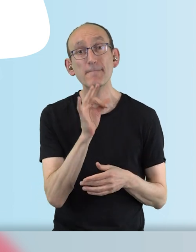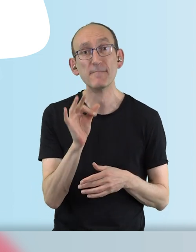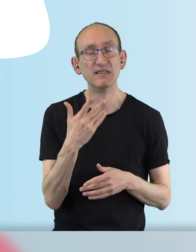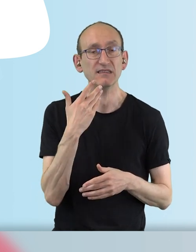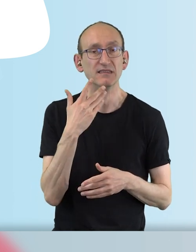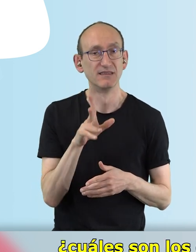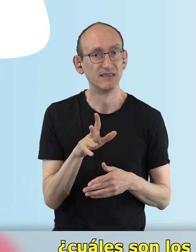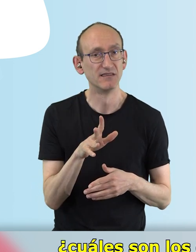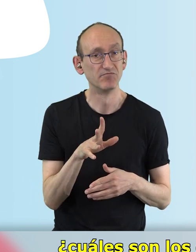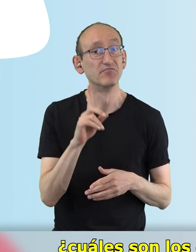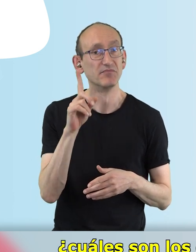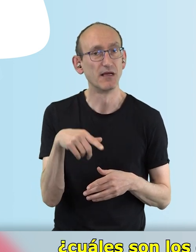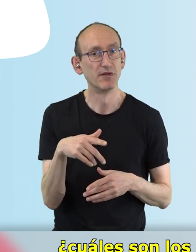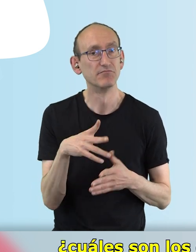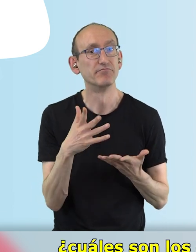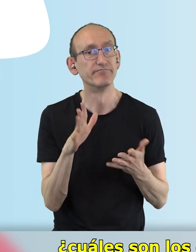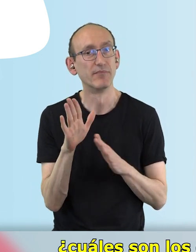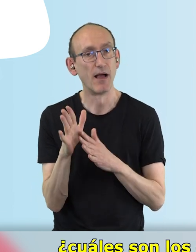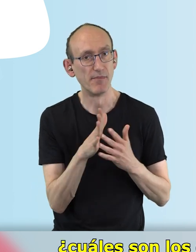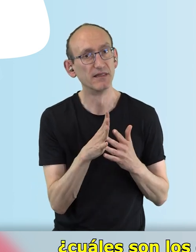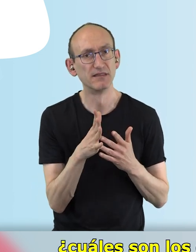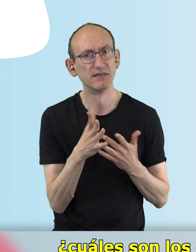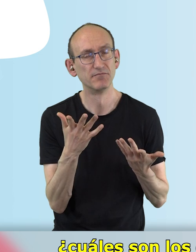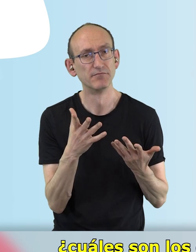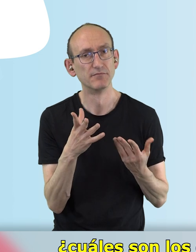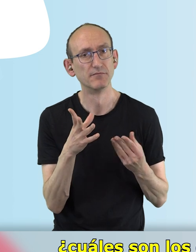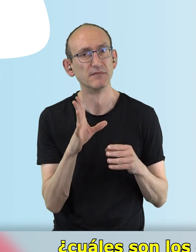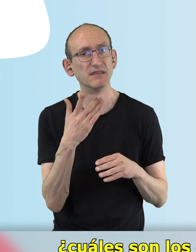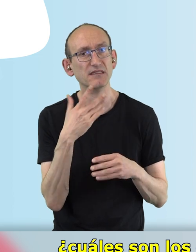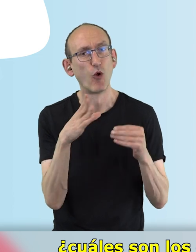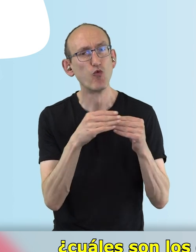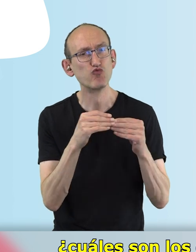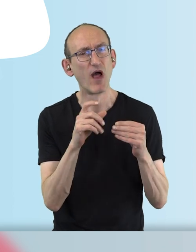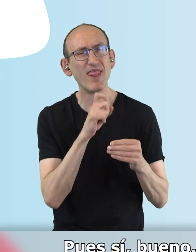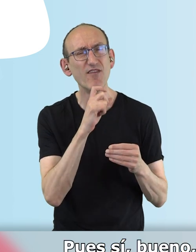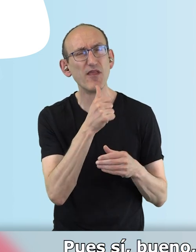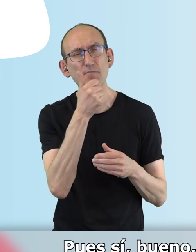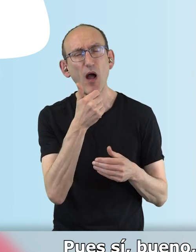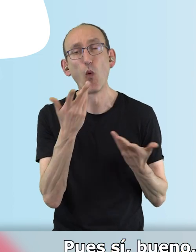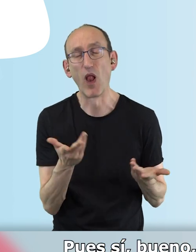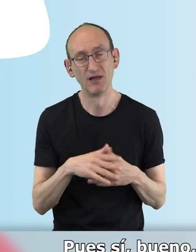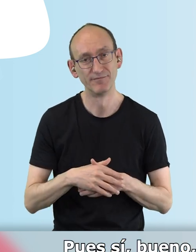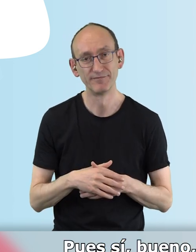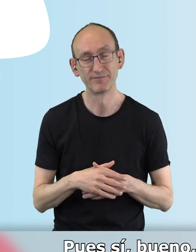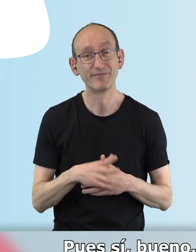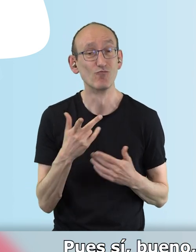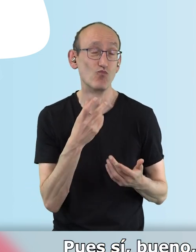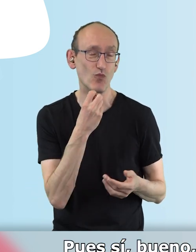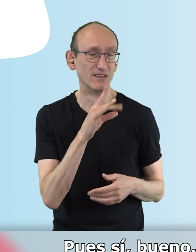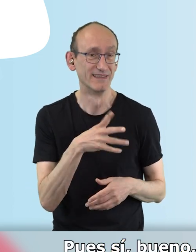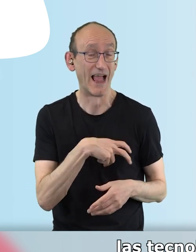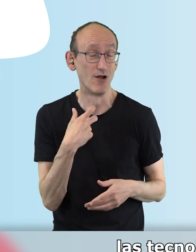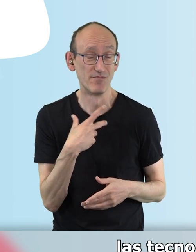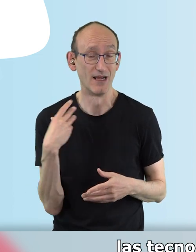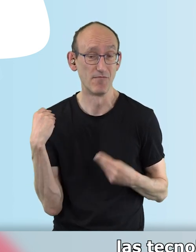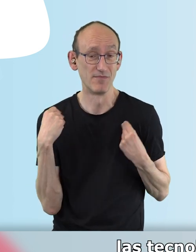si nos puedes contestar, ¿cuáles son los que generan más dificultades en su utilización? Pues sí, Bueno, en general, como